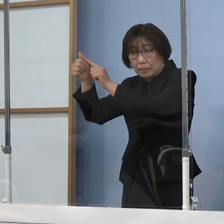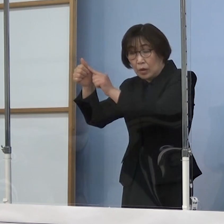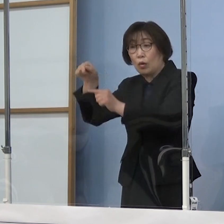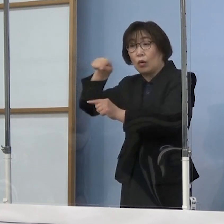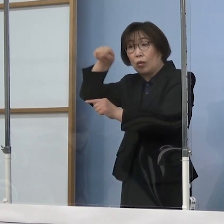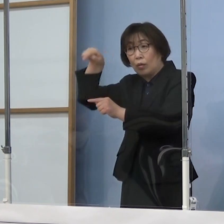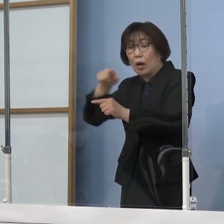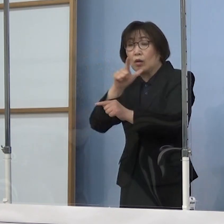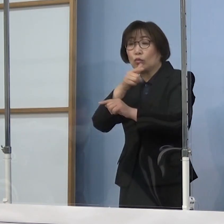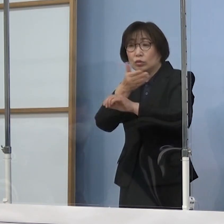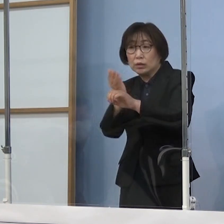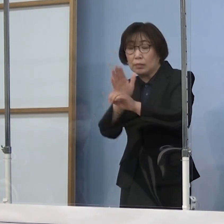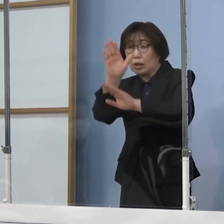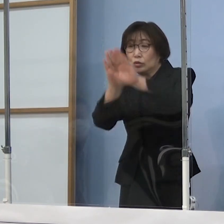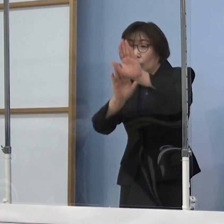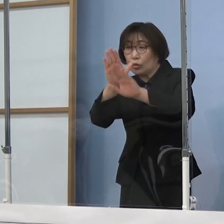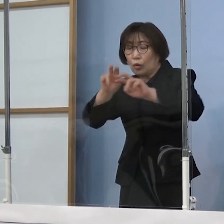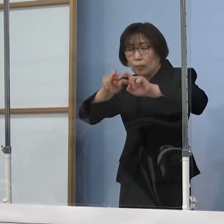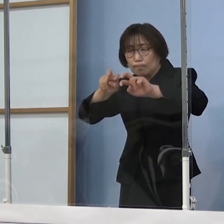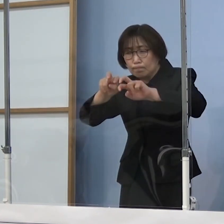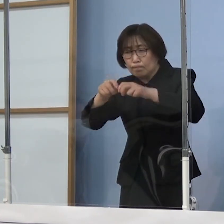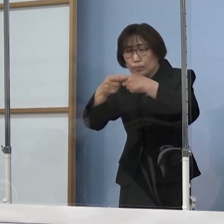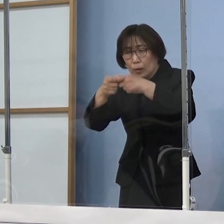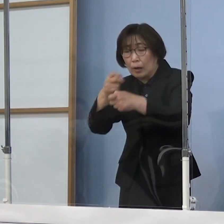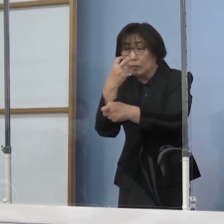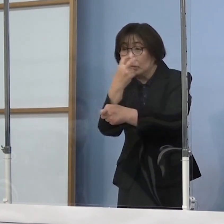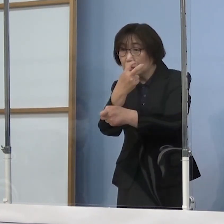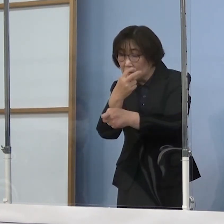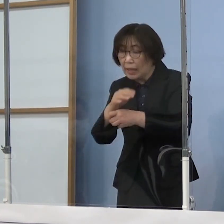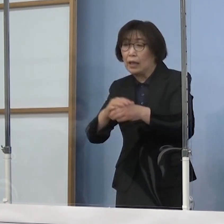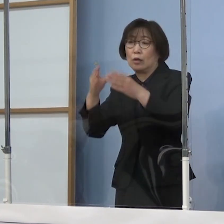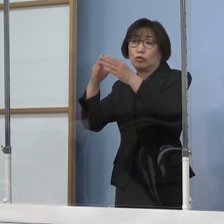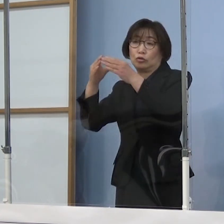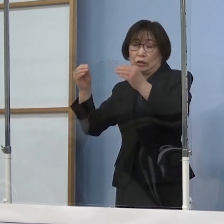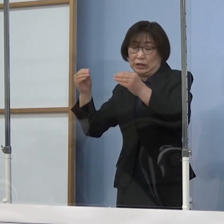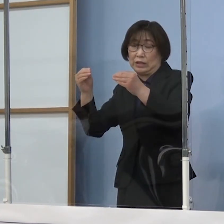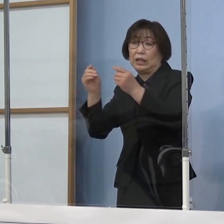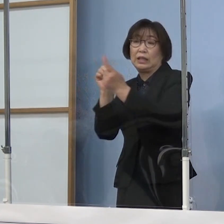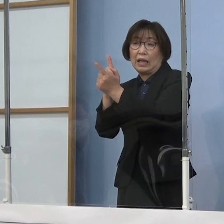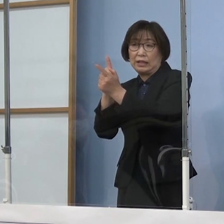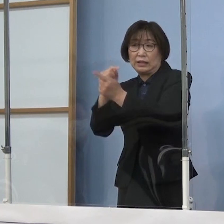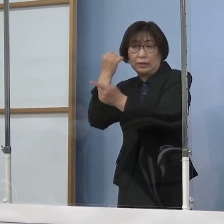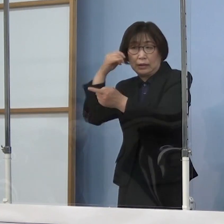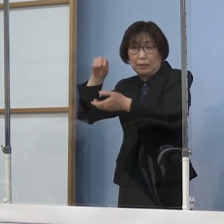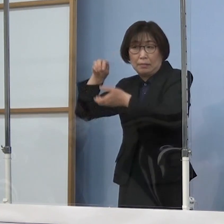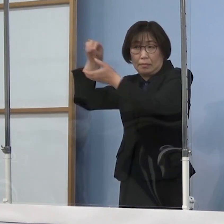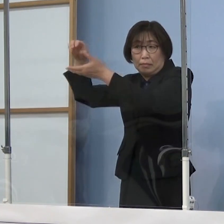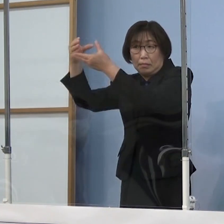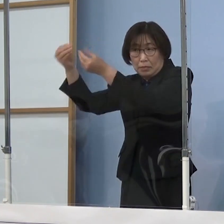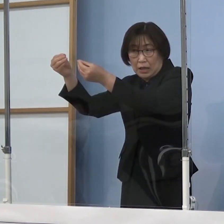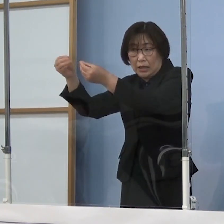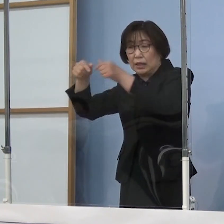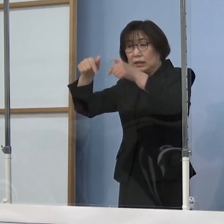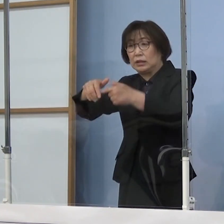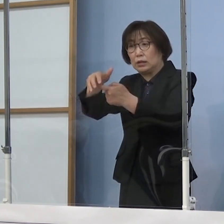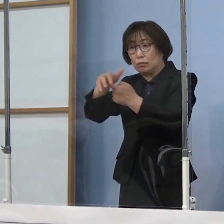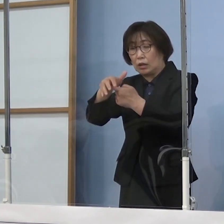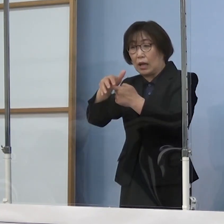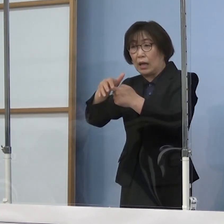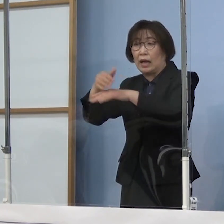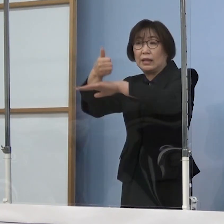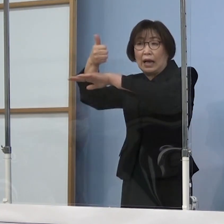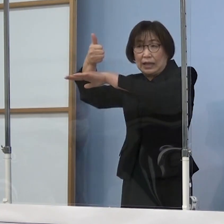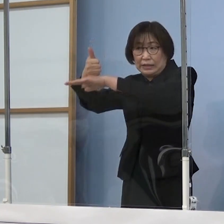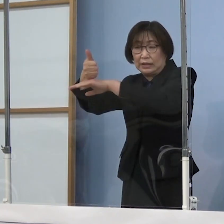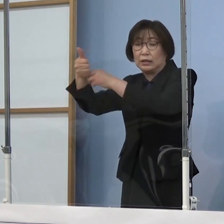もつぶさに分析をした結果、国に具申をしたところでもありますので、まあ、西村大臣の言われる対